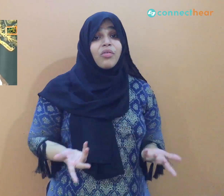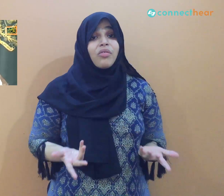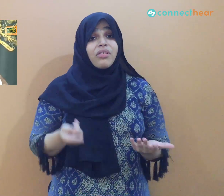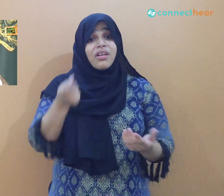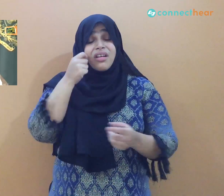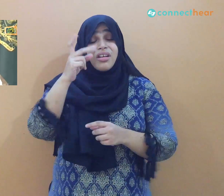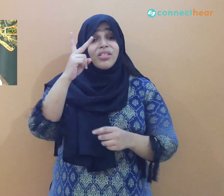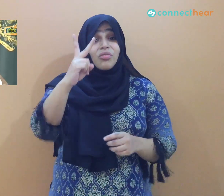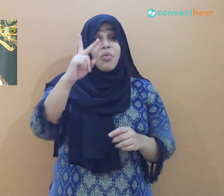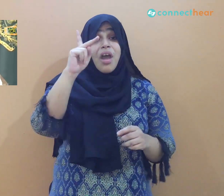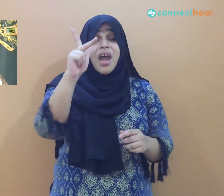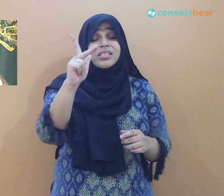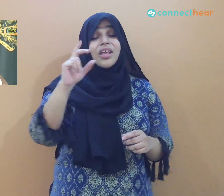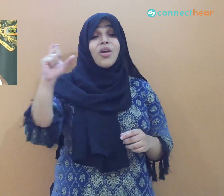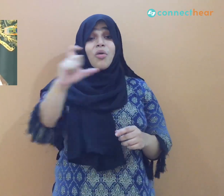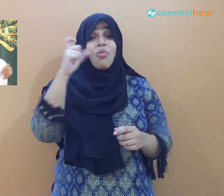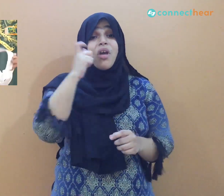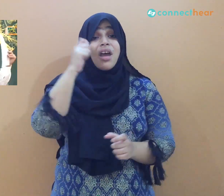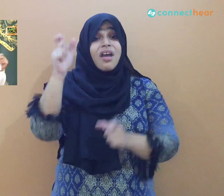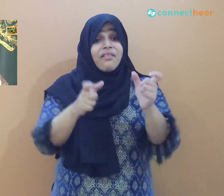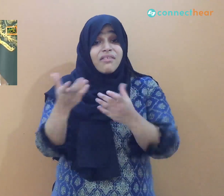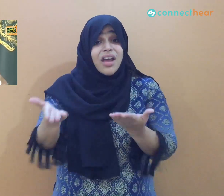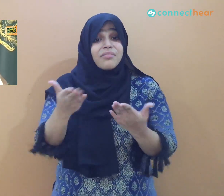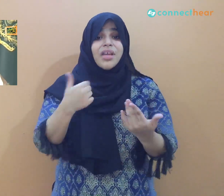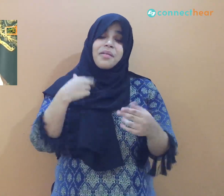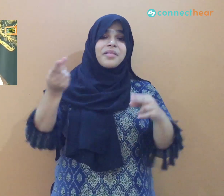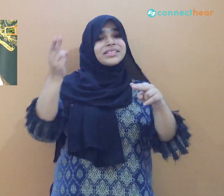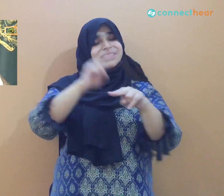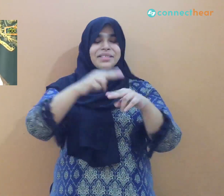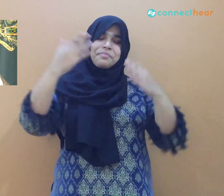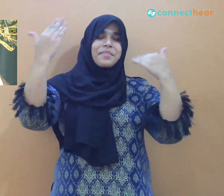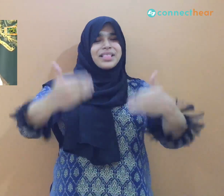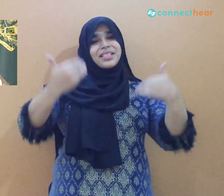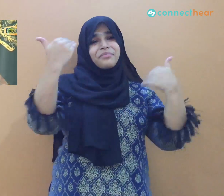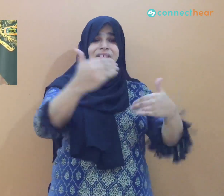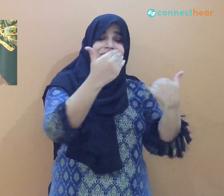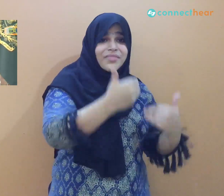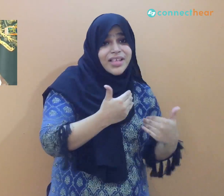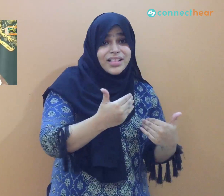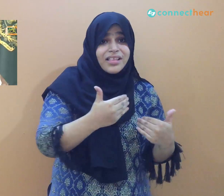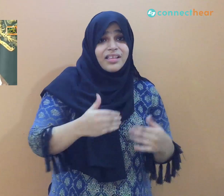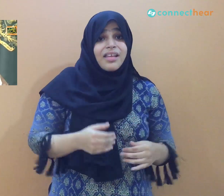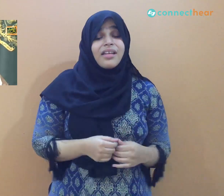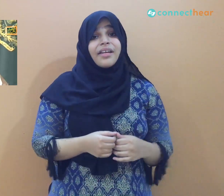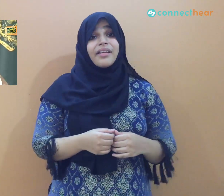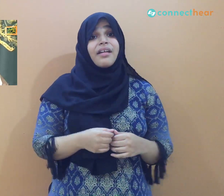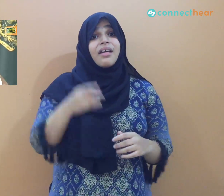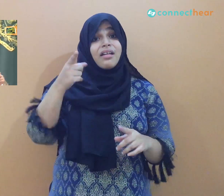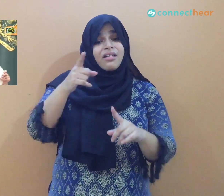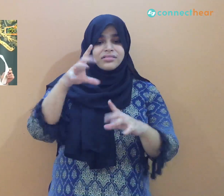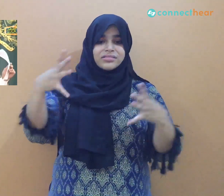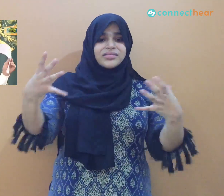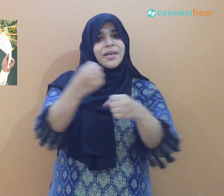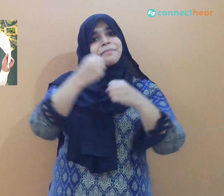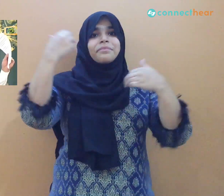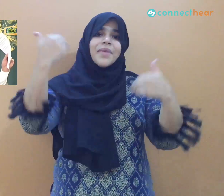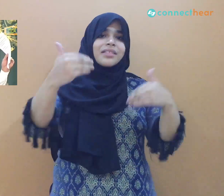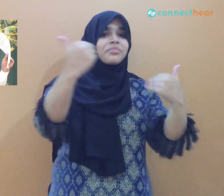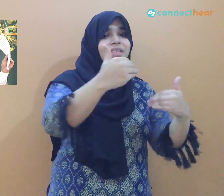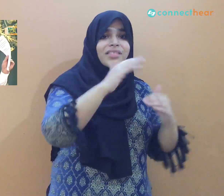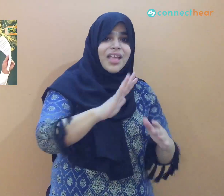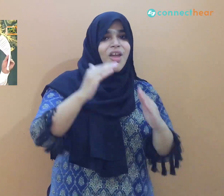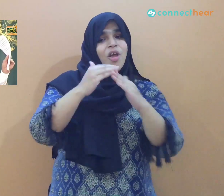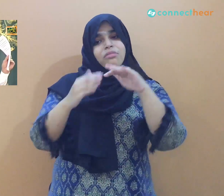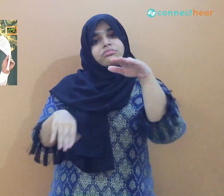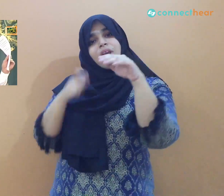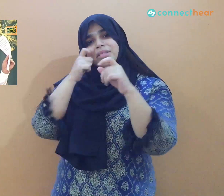یہ وہ 2.5 کروڑ لوگ ہیں، جب کہ ہم نے سب کچھ بند کیا، ان کا یہ سب کچھ بند کر کے یہ گھروں